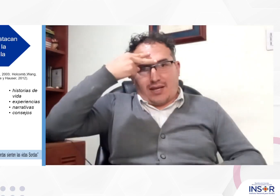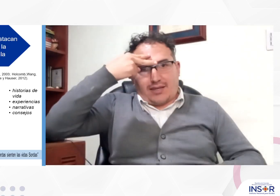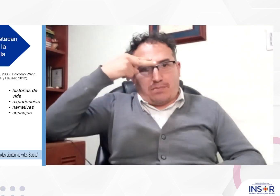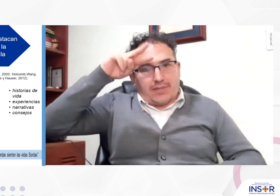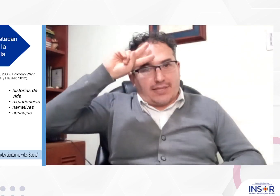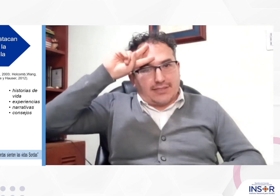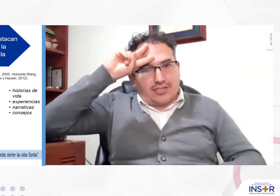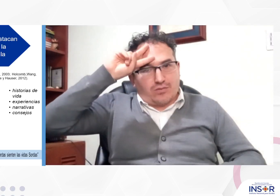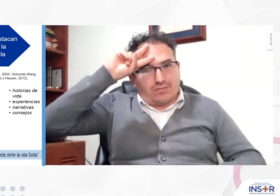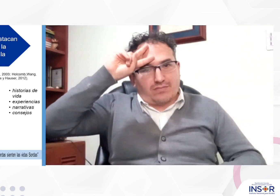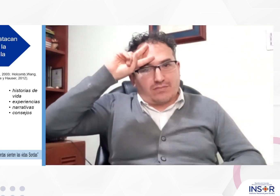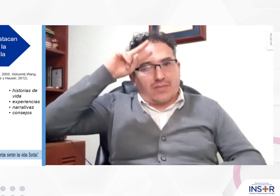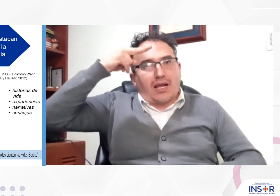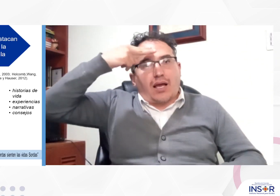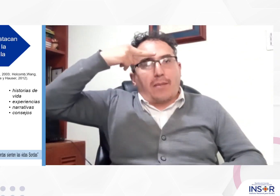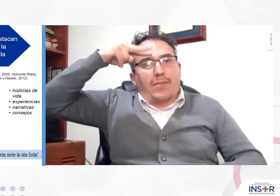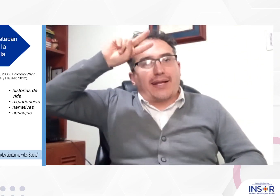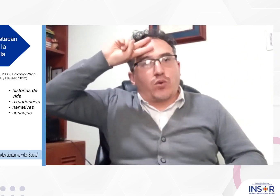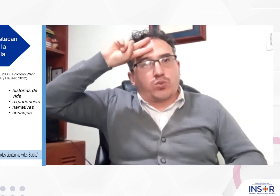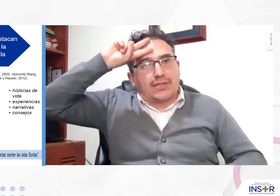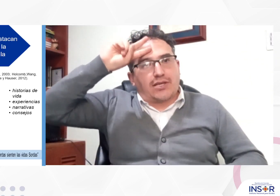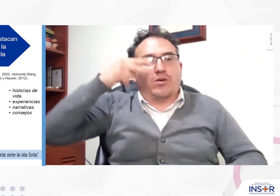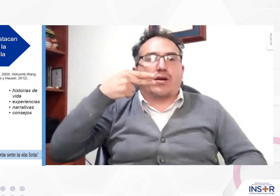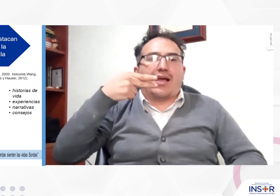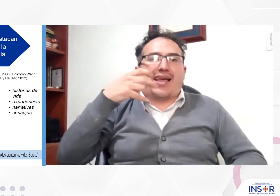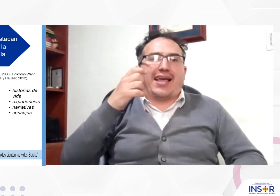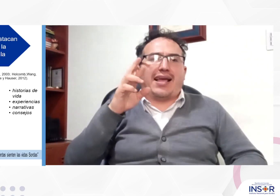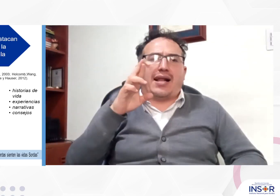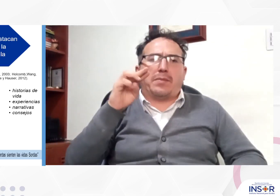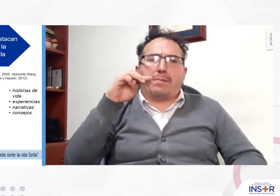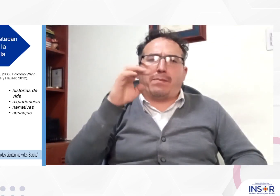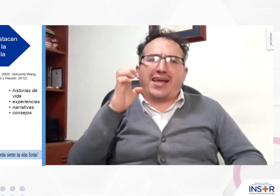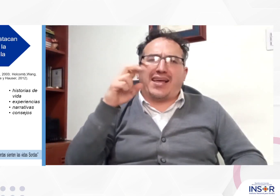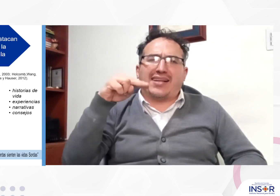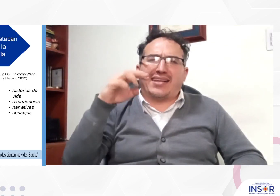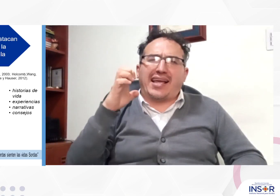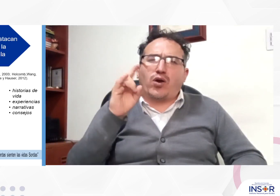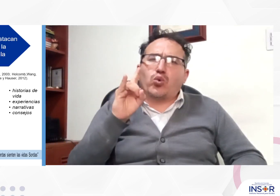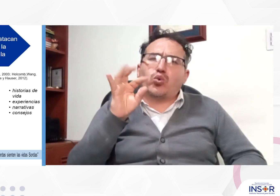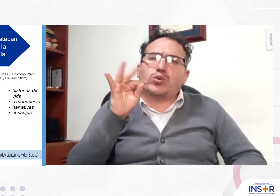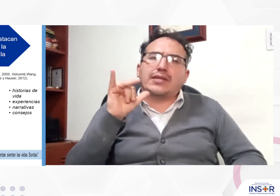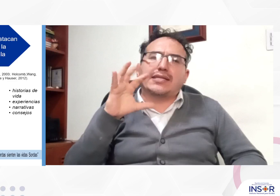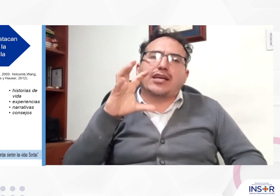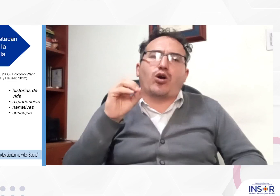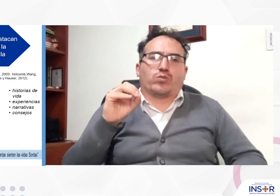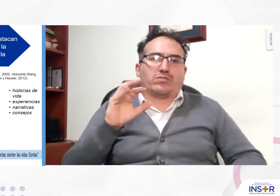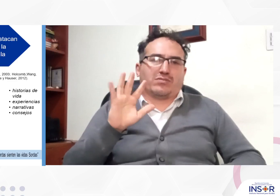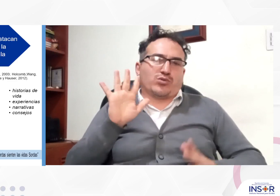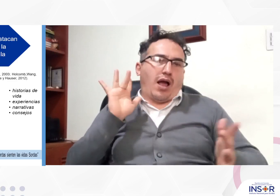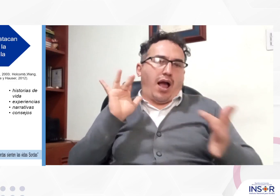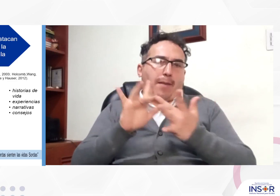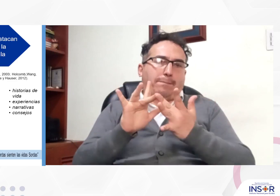nivel cuantitativo mi investigación, fue más sobre hermenéutica